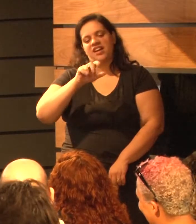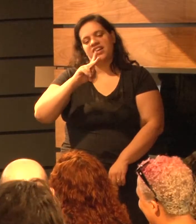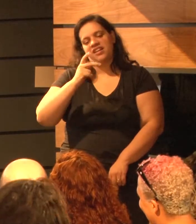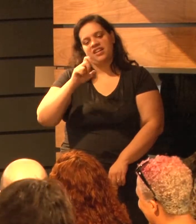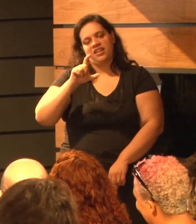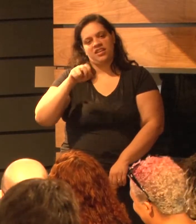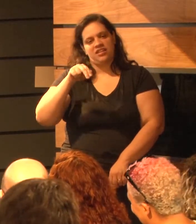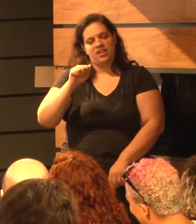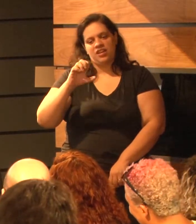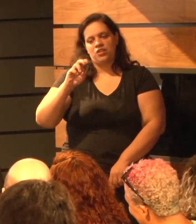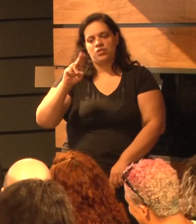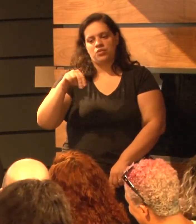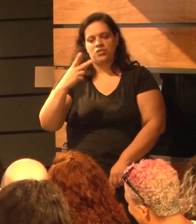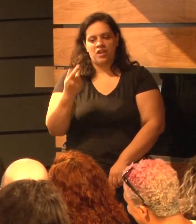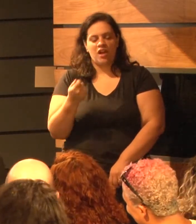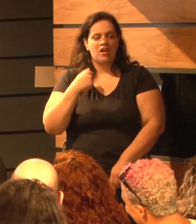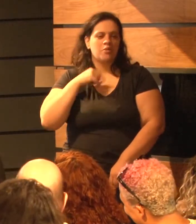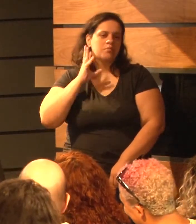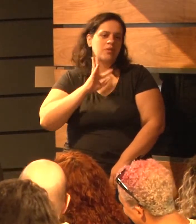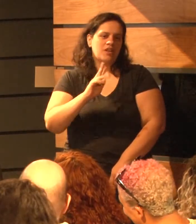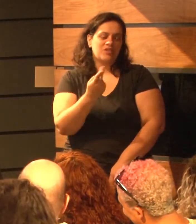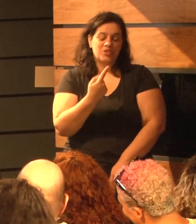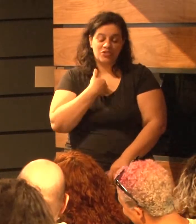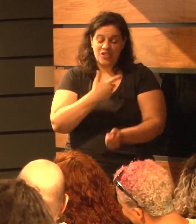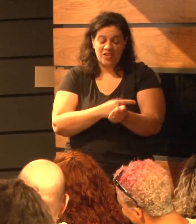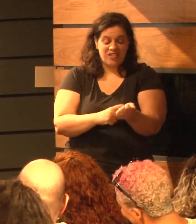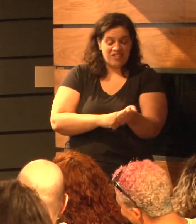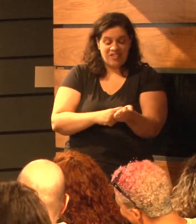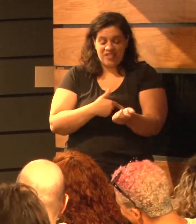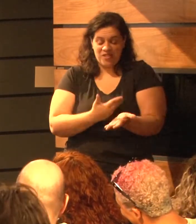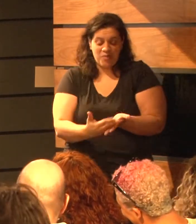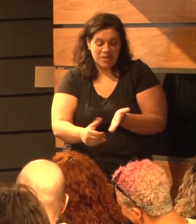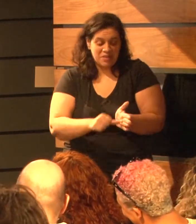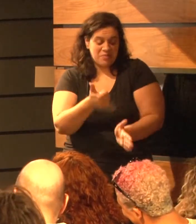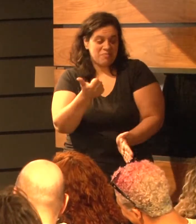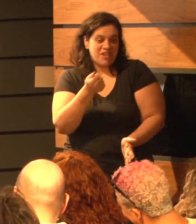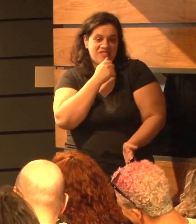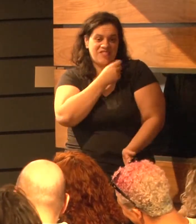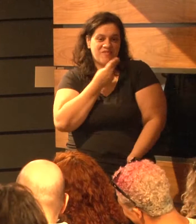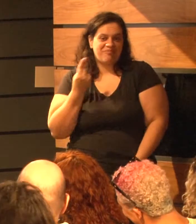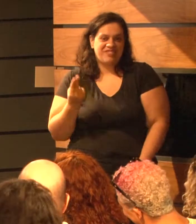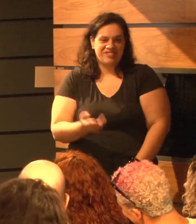Acho que nem tem o nome, né? Maria Helena Cunha, se tiver Horizonte. Acho que eu tenho a voz da sua